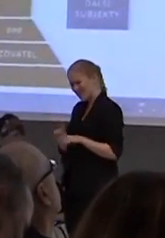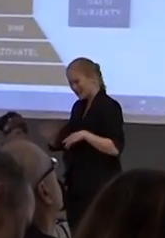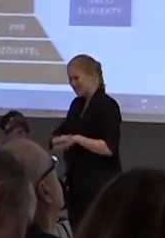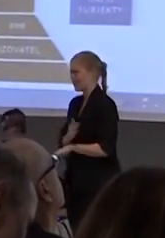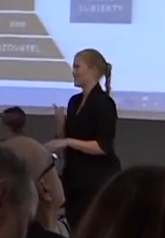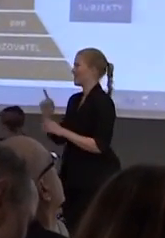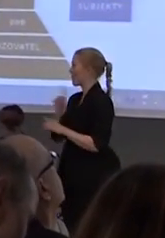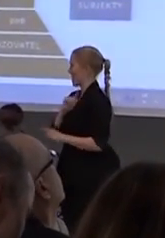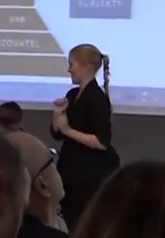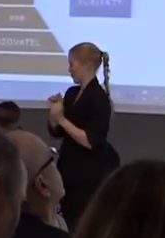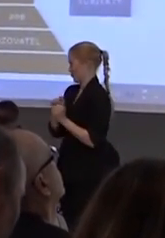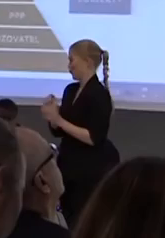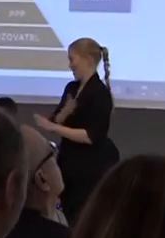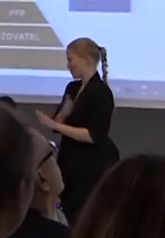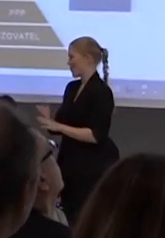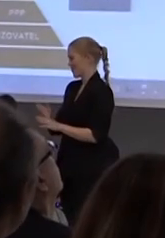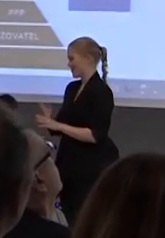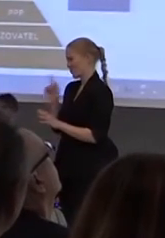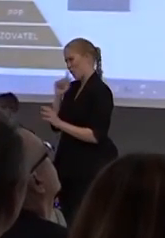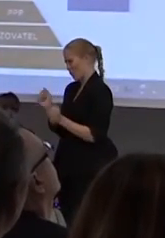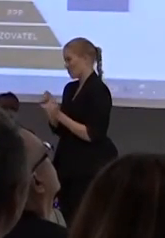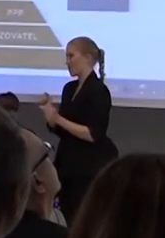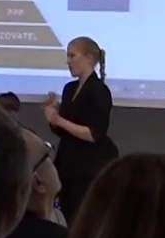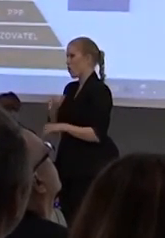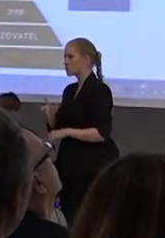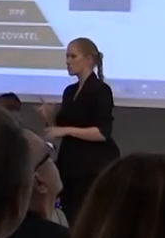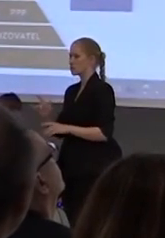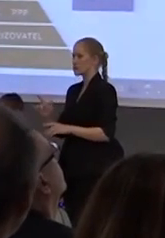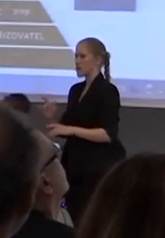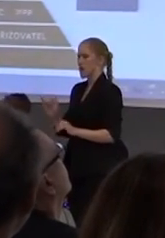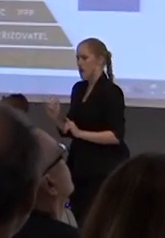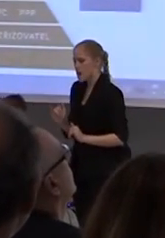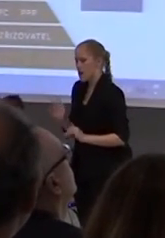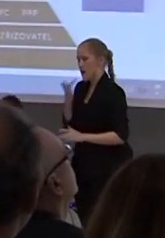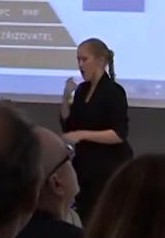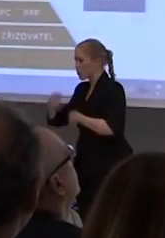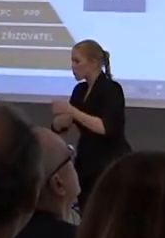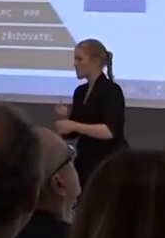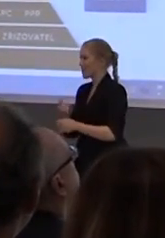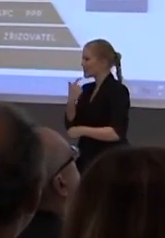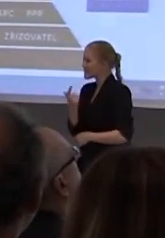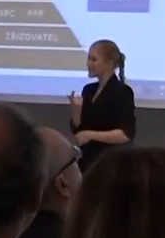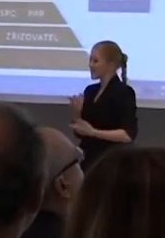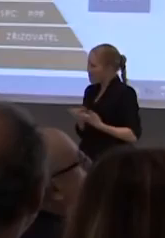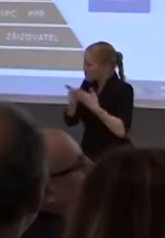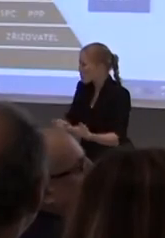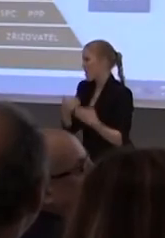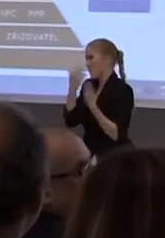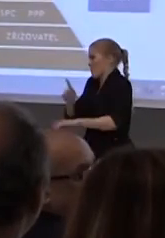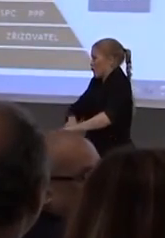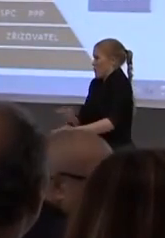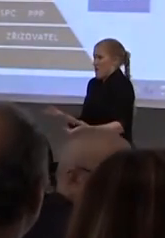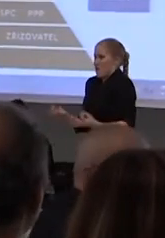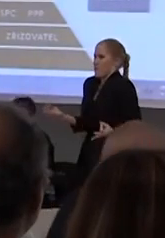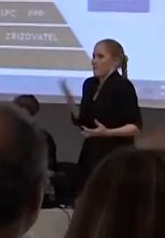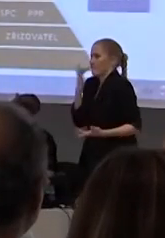znáte jistě ze své praxe. Je to taková typická reprezentantka té části pedagogické veřejnosti české, která